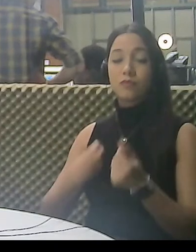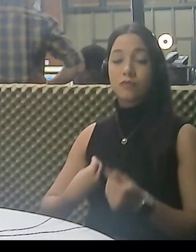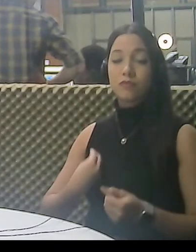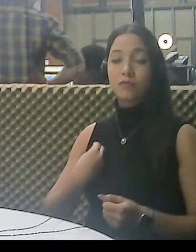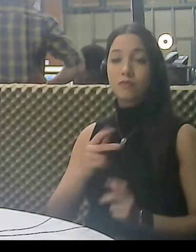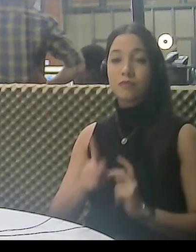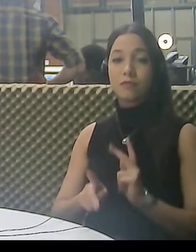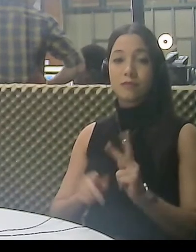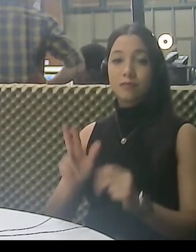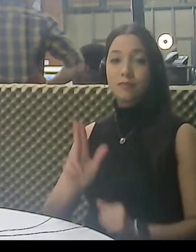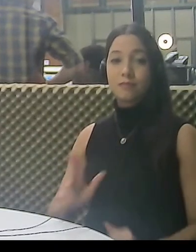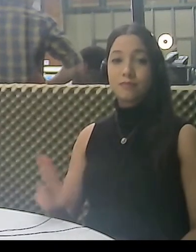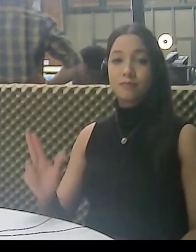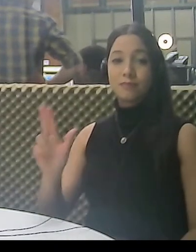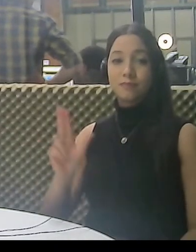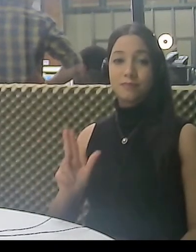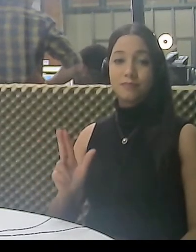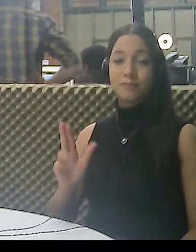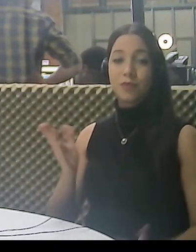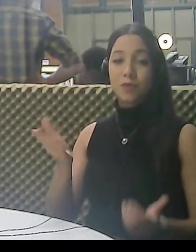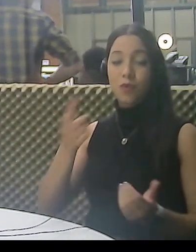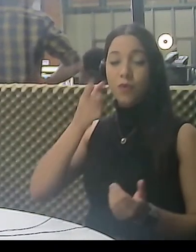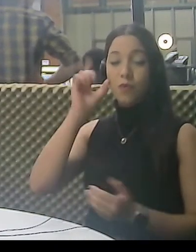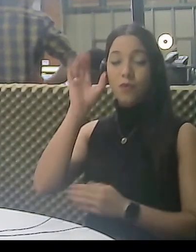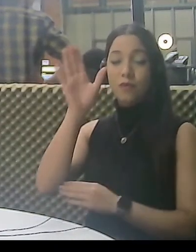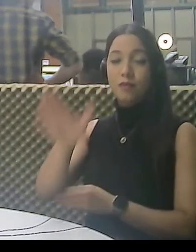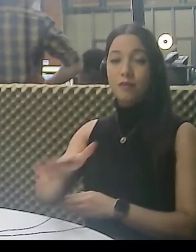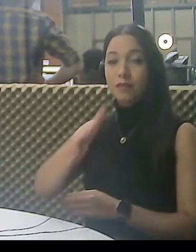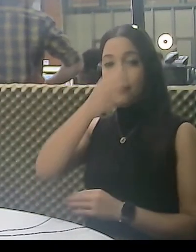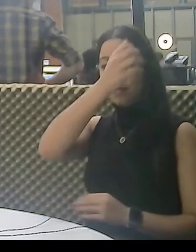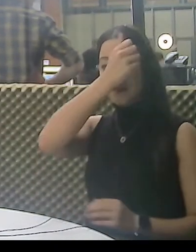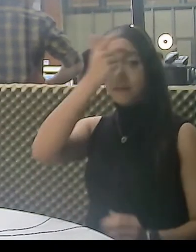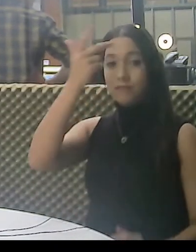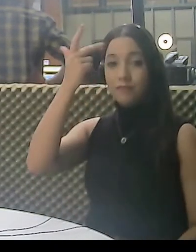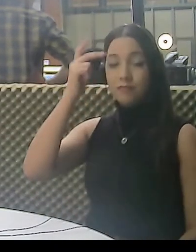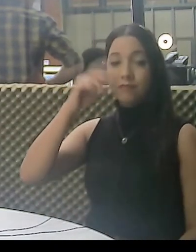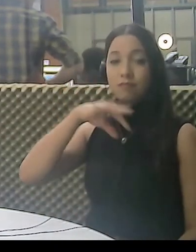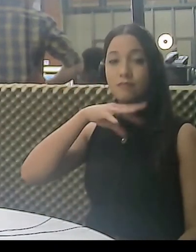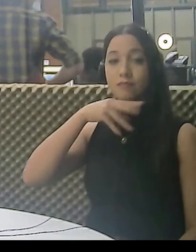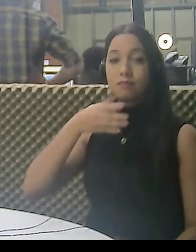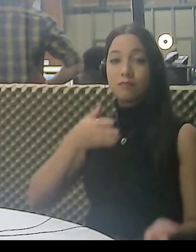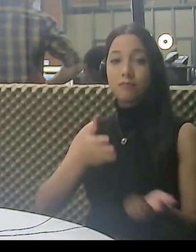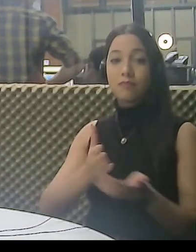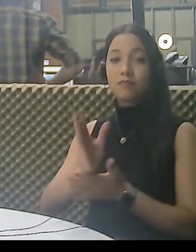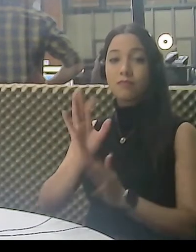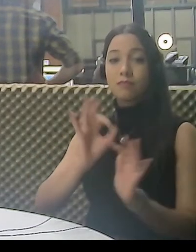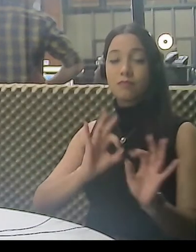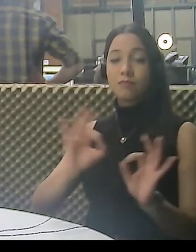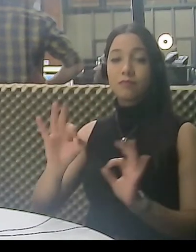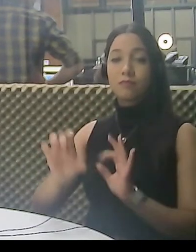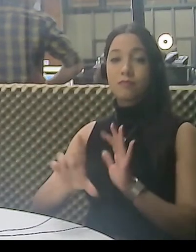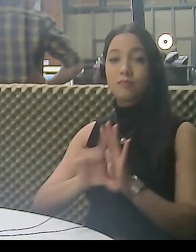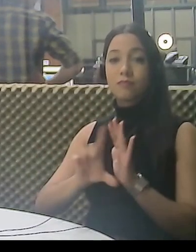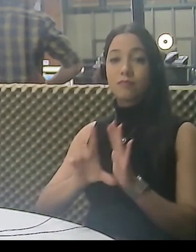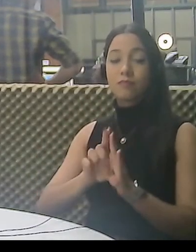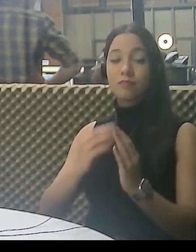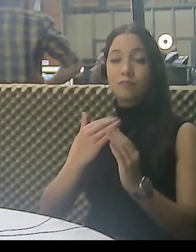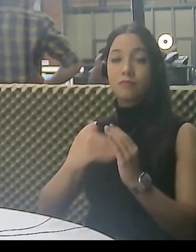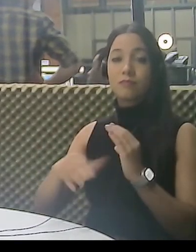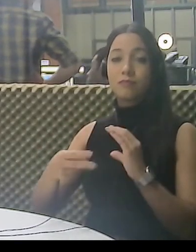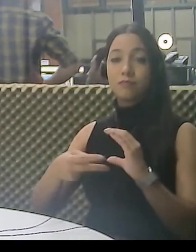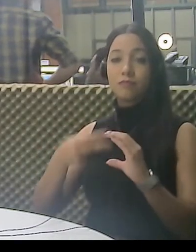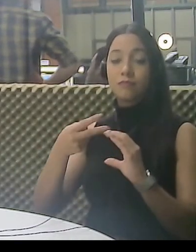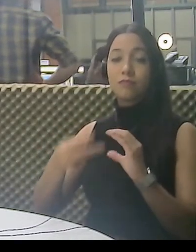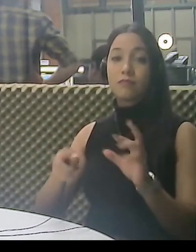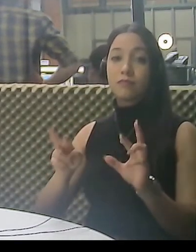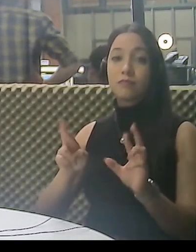da população de Uberlândia. Na tarde de ontem, o prefeito Adelmo Leão autorizou o envio de um projeto de lei à Câmara Municipal, que